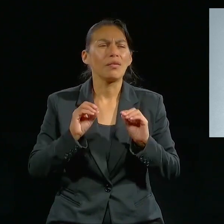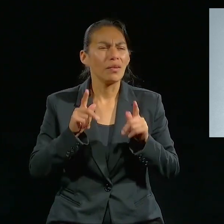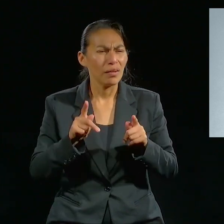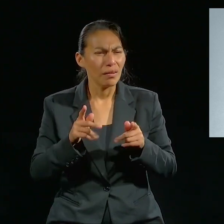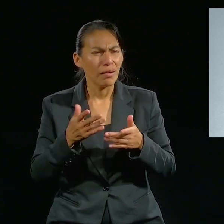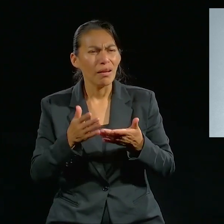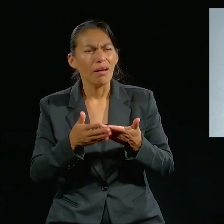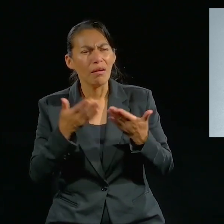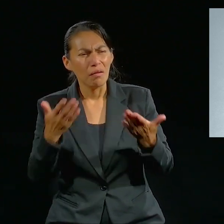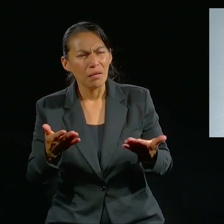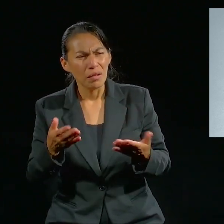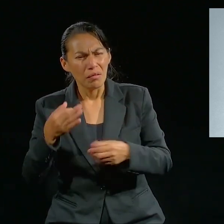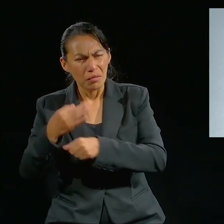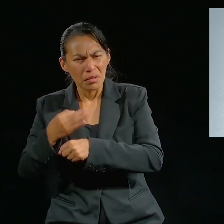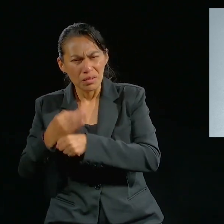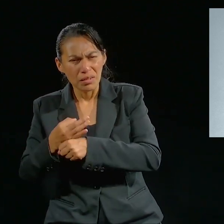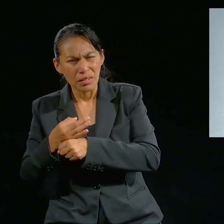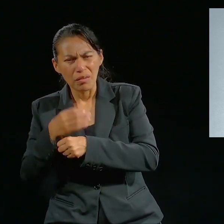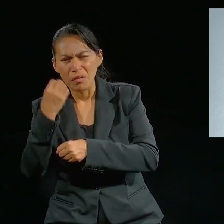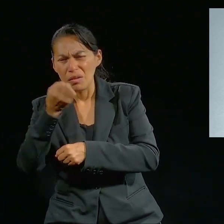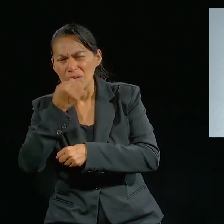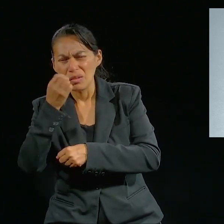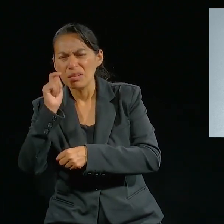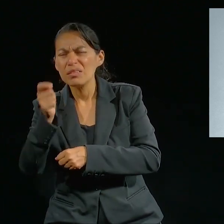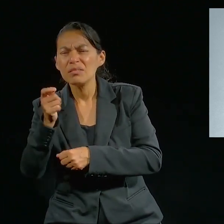¿qué ha llegado a ser la oración para ti ahora?